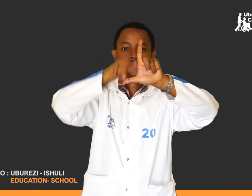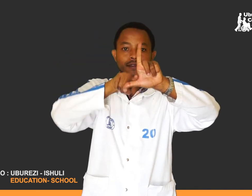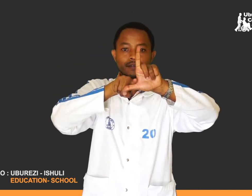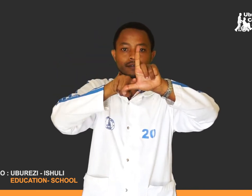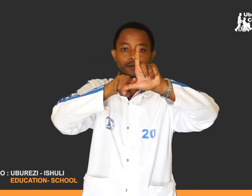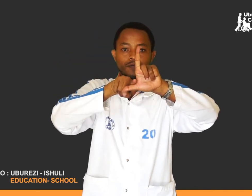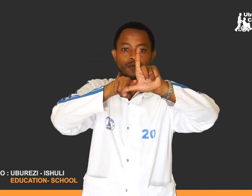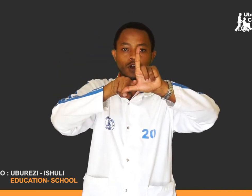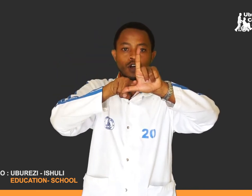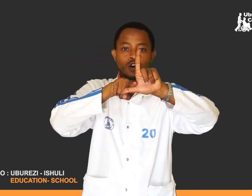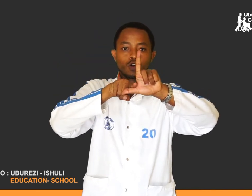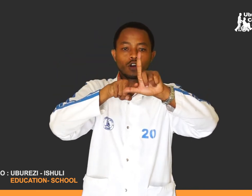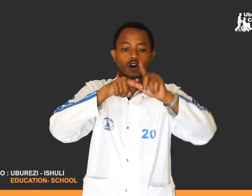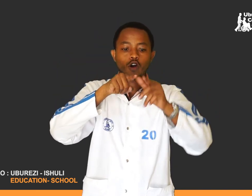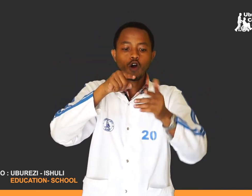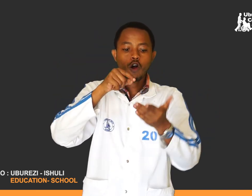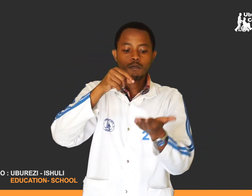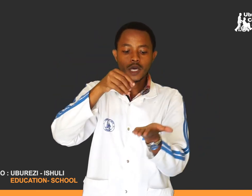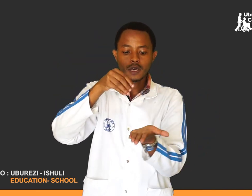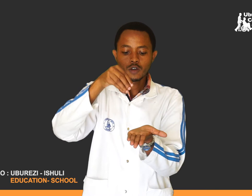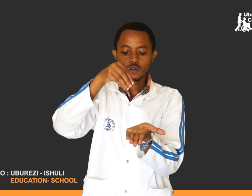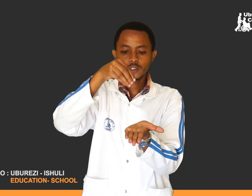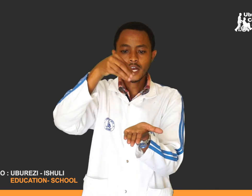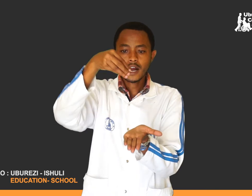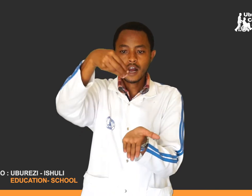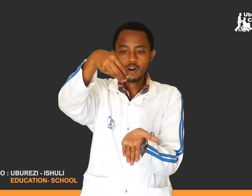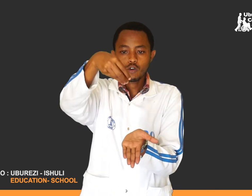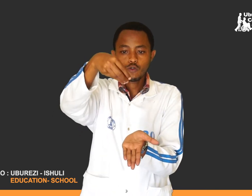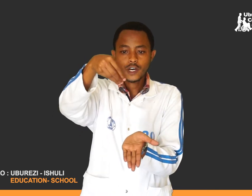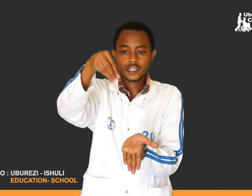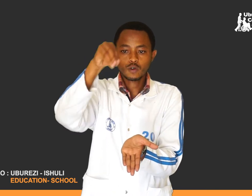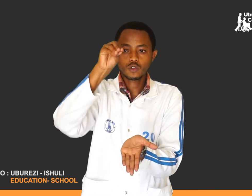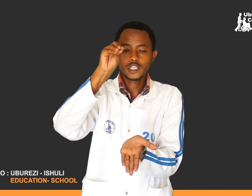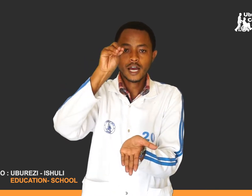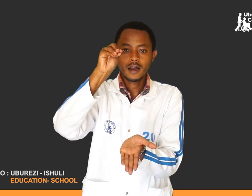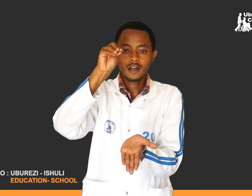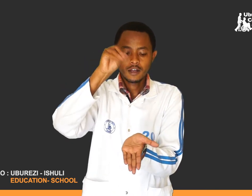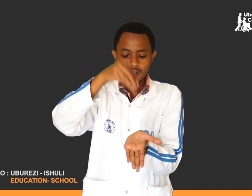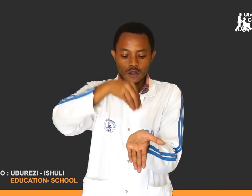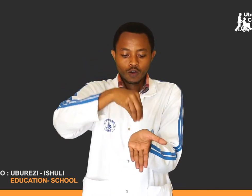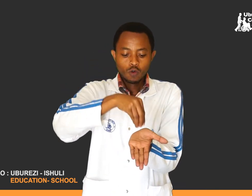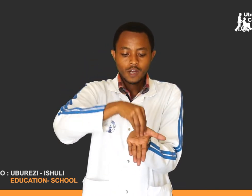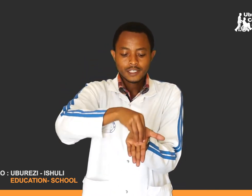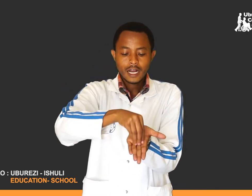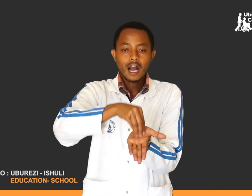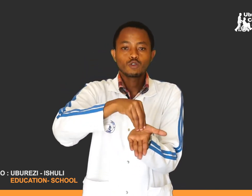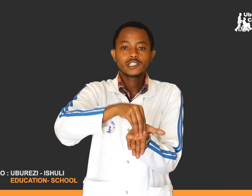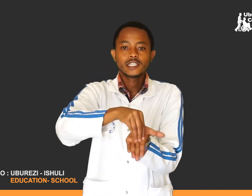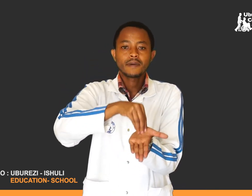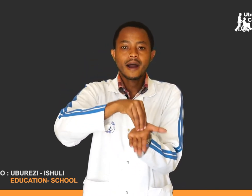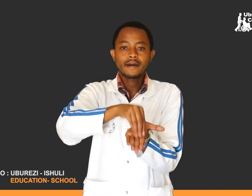Rate, noneho gome, usa nkaho ufata gutya ugasa nkaho usiribanga.